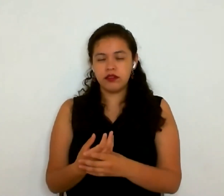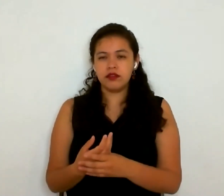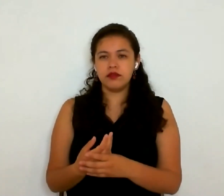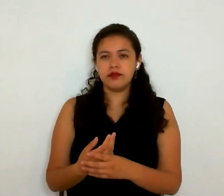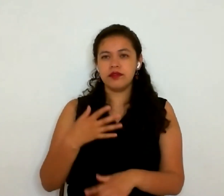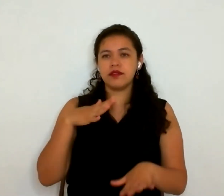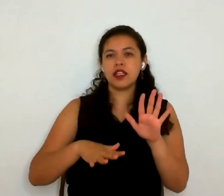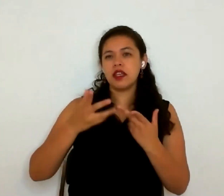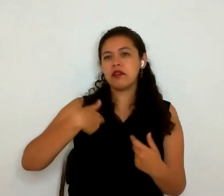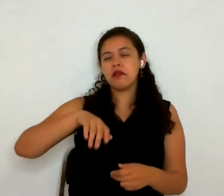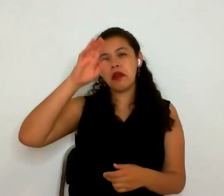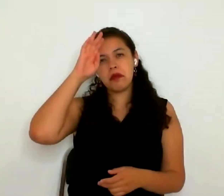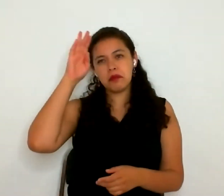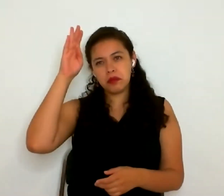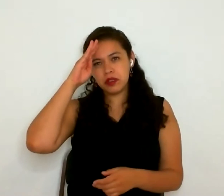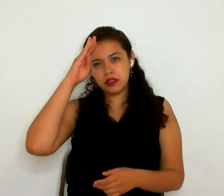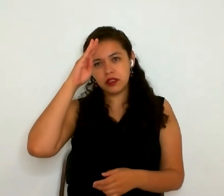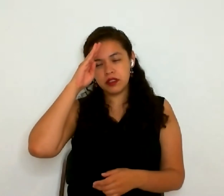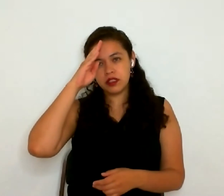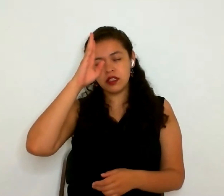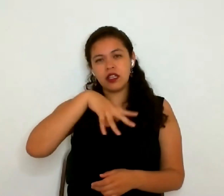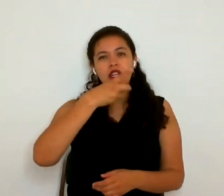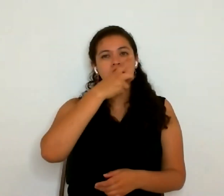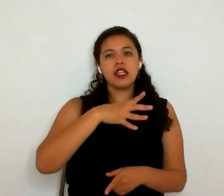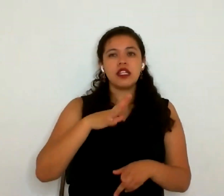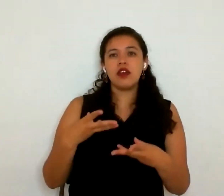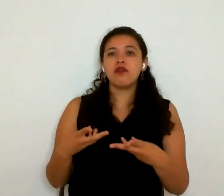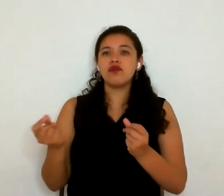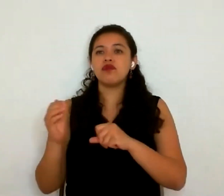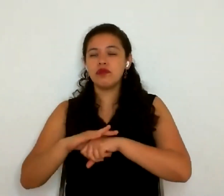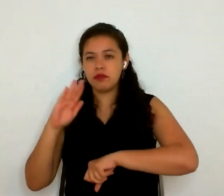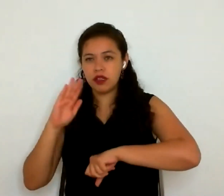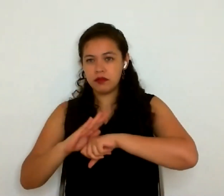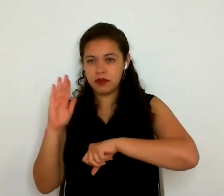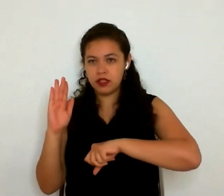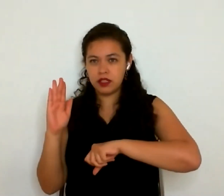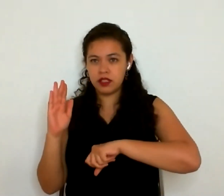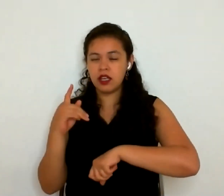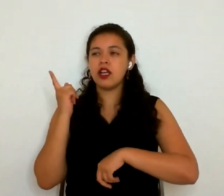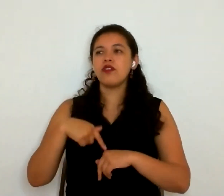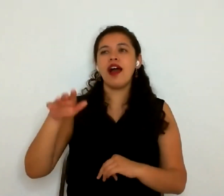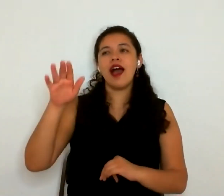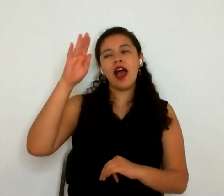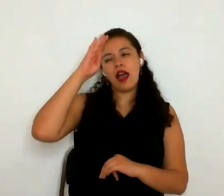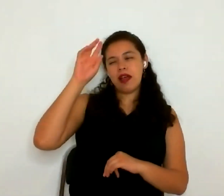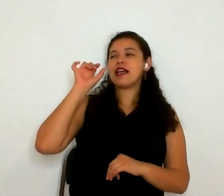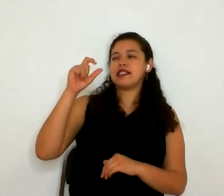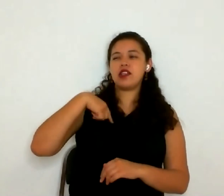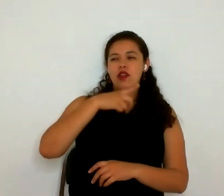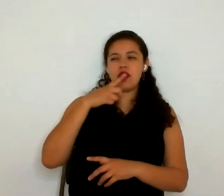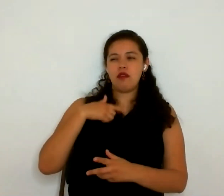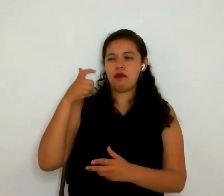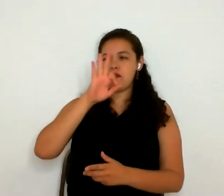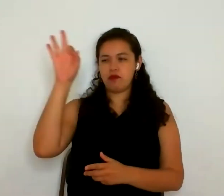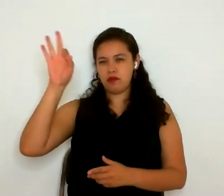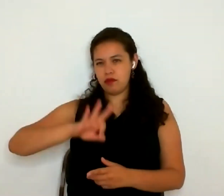como sí que si te dicen que gastan más entonces tú las basta considerar por